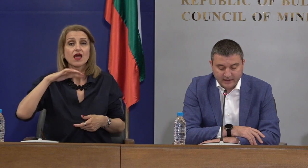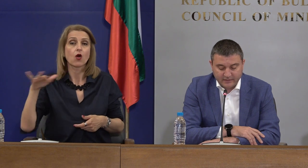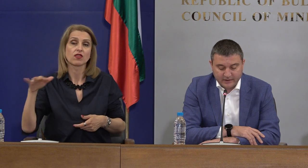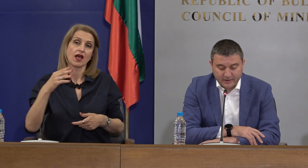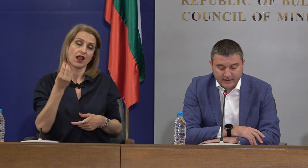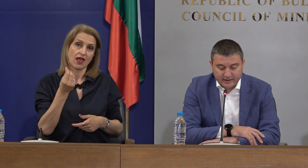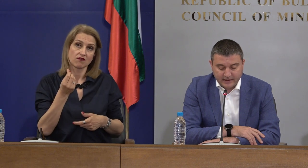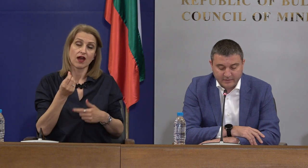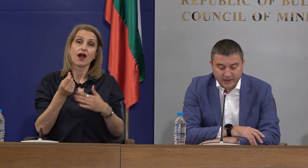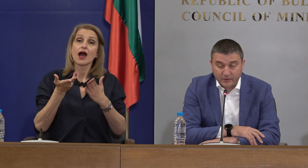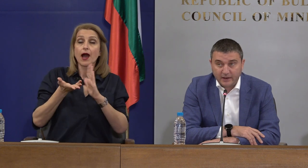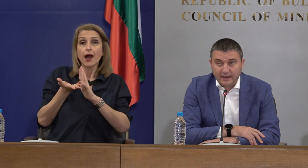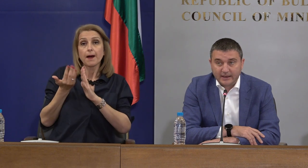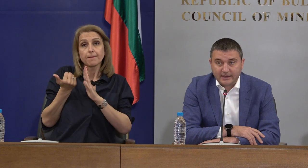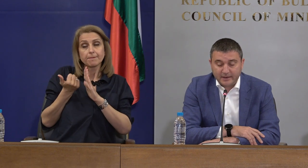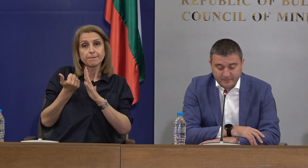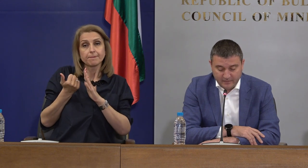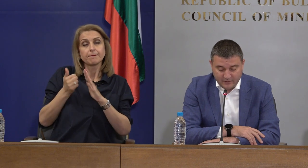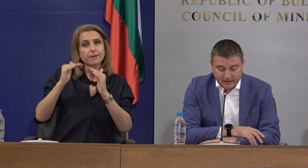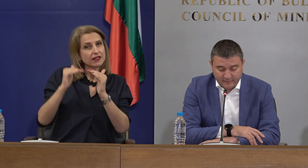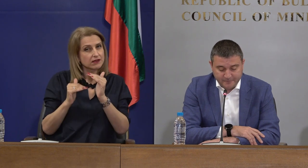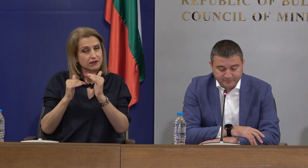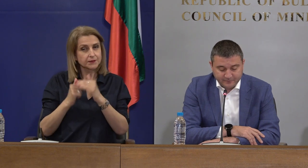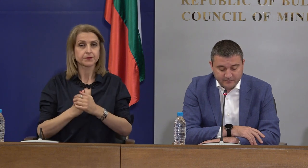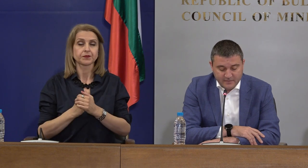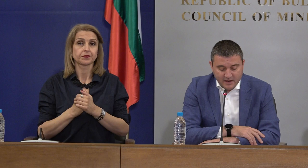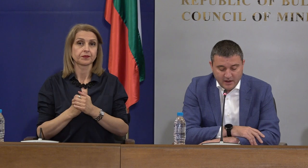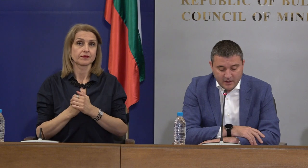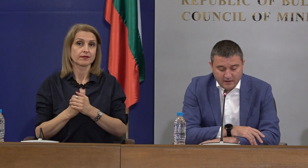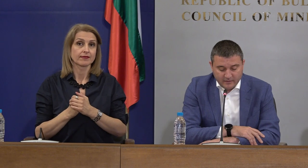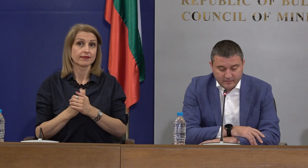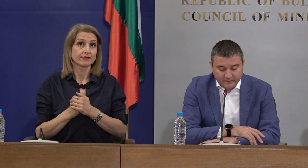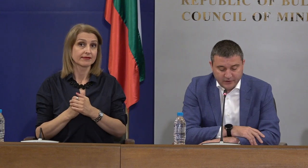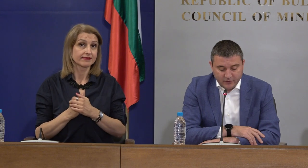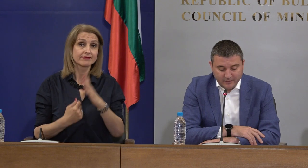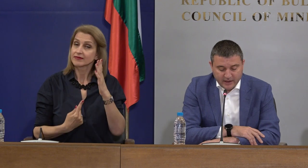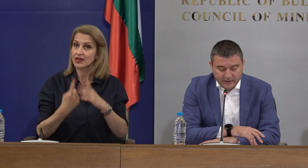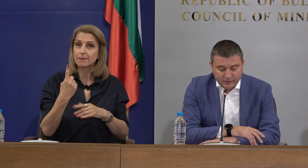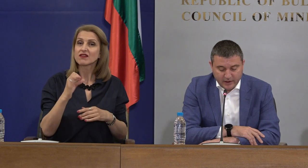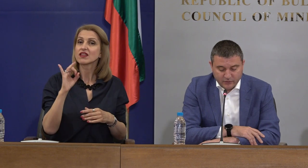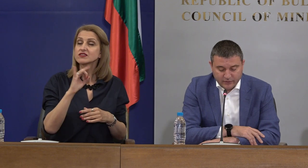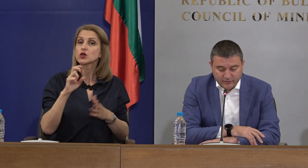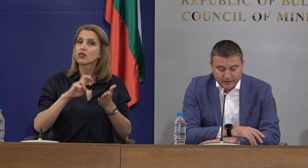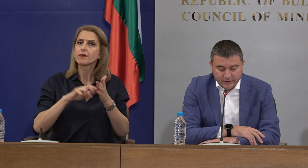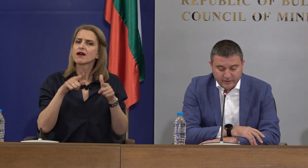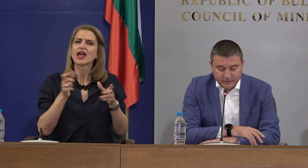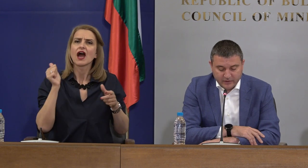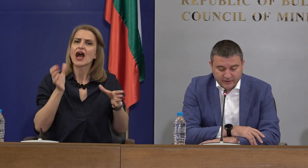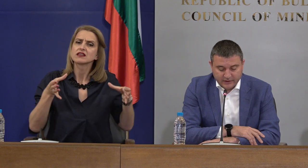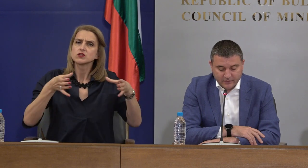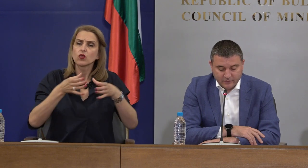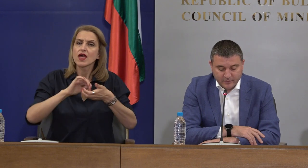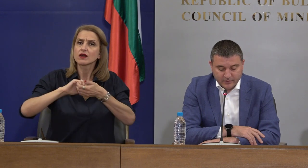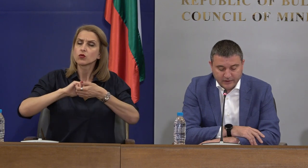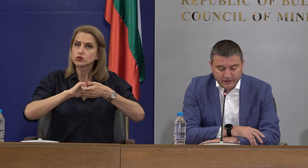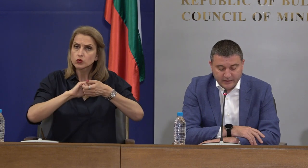обезценка е 257,7 милиона лева. Първа инвестиционна банка е акционерно дружество, регистрирано на